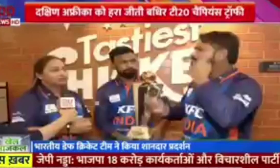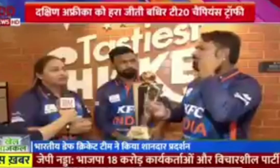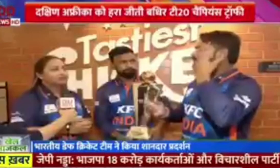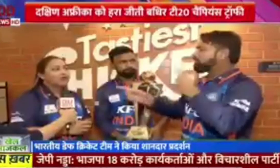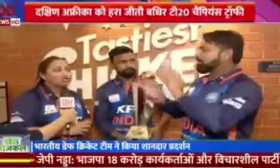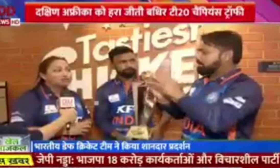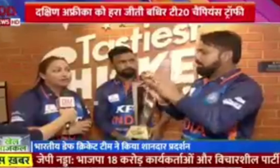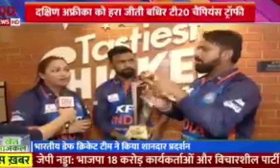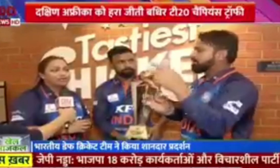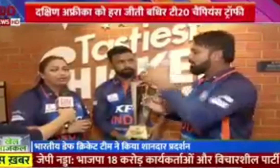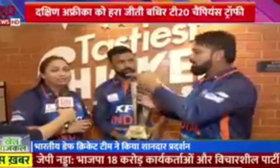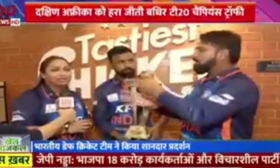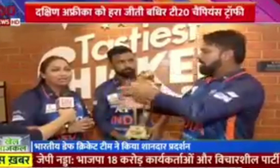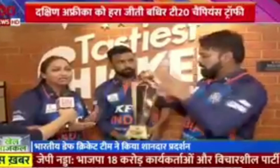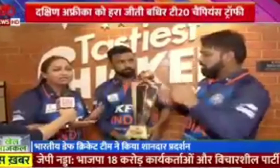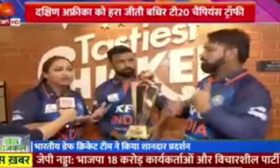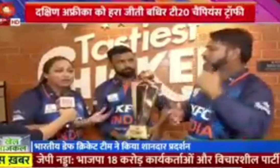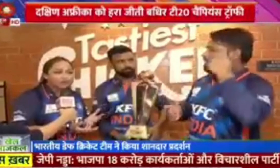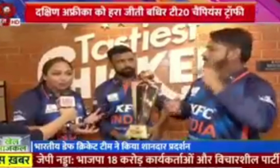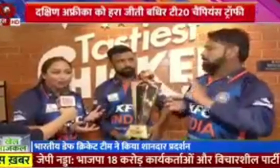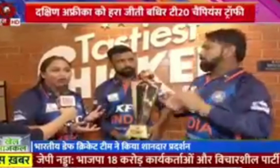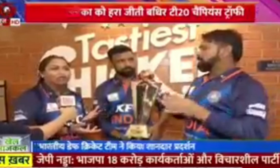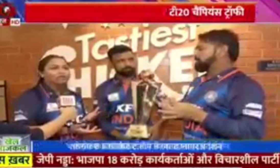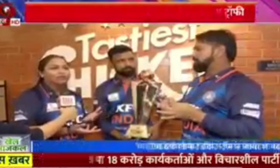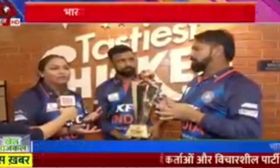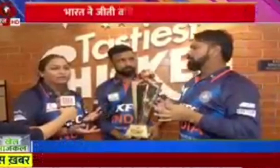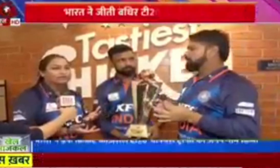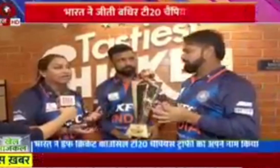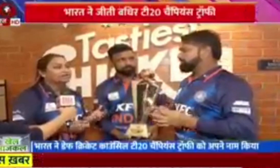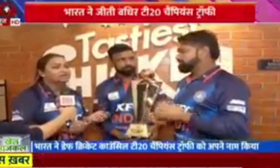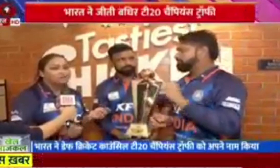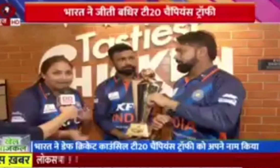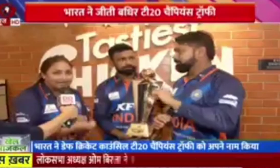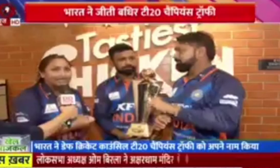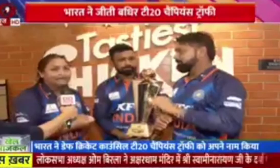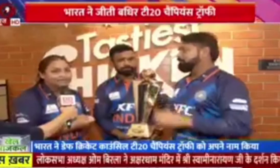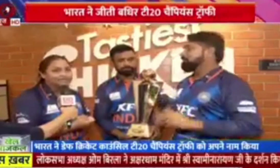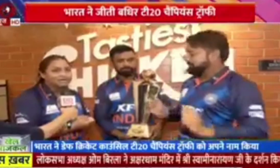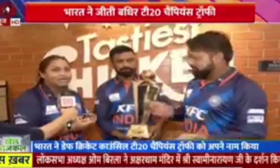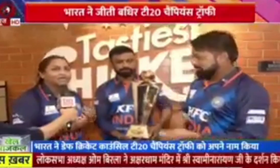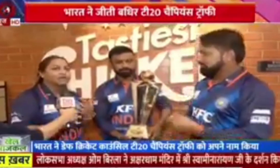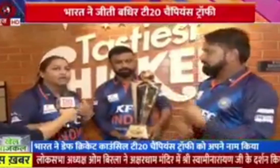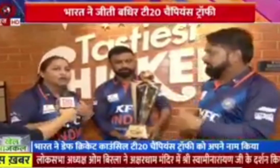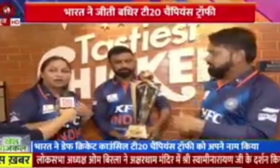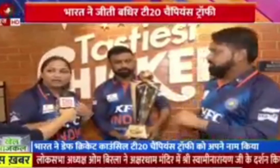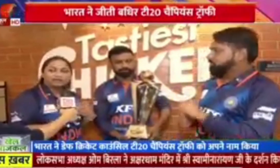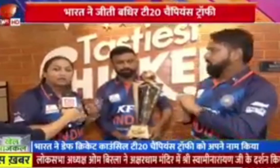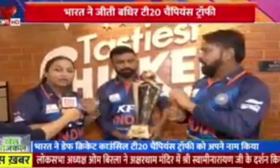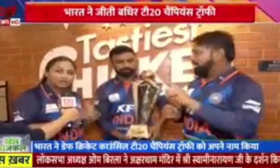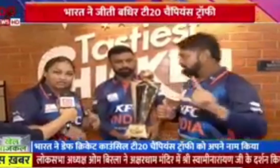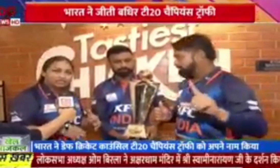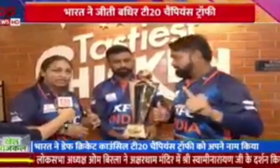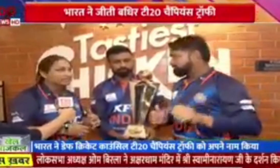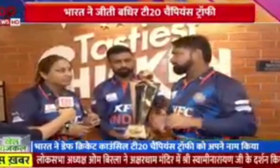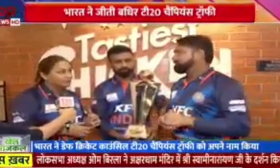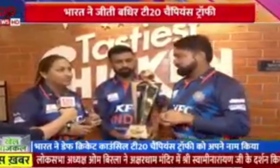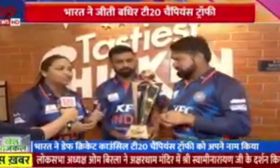जो कोच हमारे हैं जिस तरीके से उन्होंने हमें बॉलिंग की ट्रिक समझाई, जो बैटिंग की ट्रिक समझाई, वो हमारे तक पूरे अच्छे तरीके से पहुंची